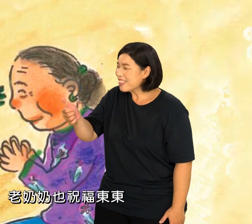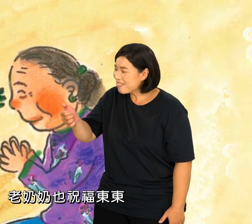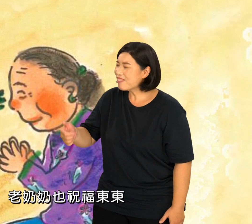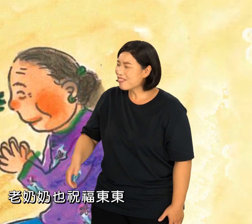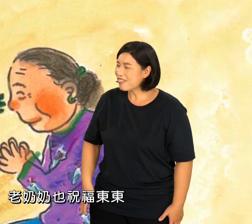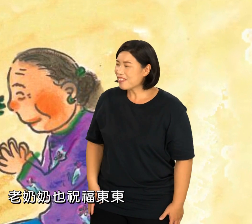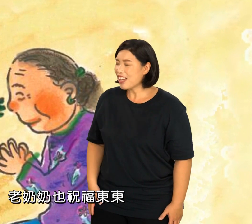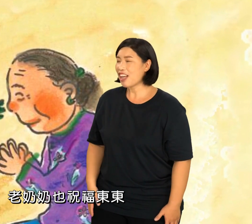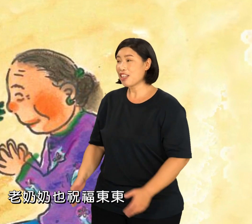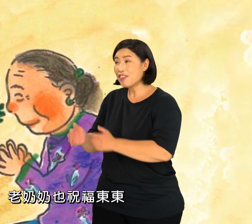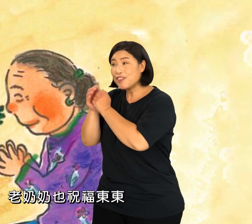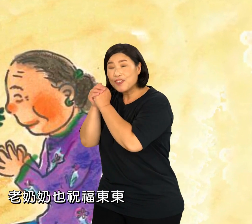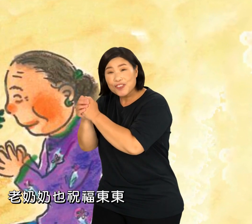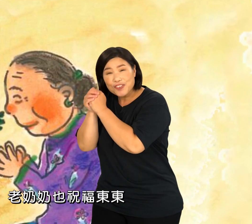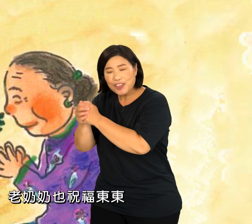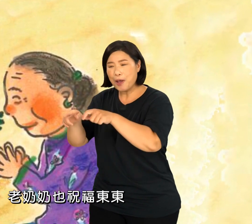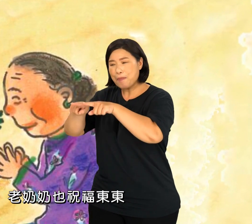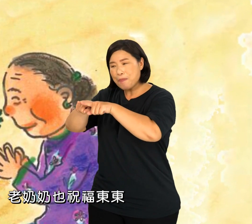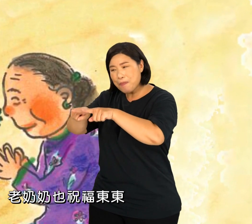老奶奶也祝福咚咚